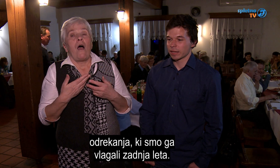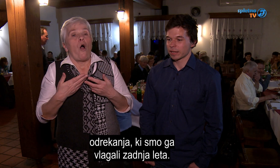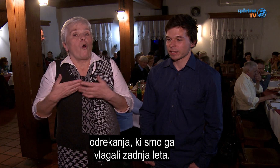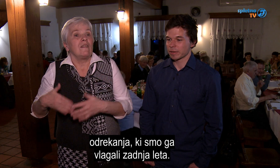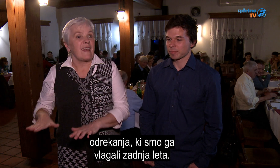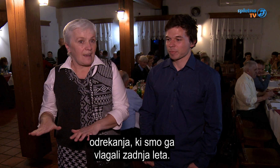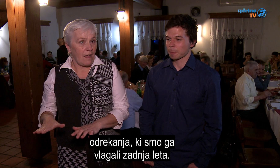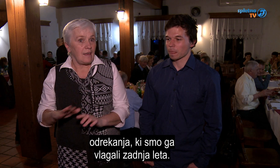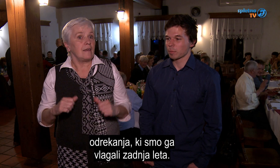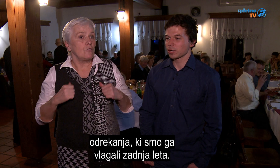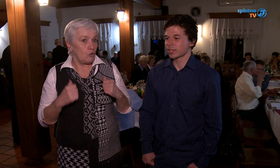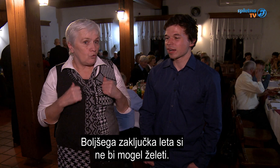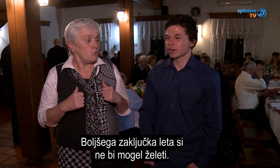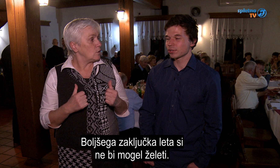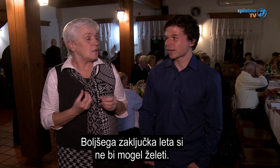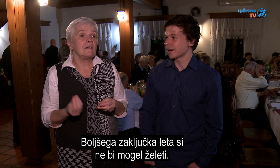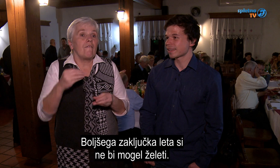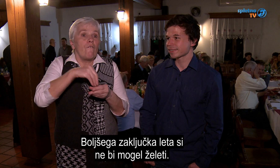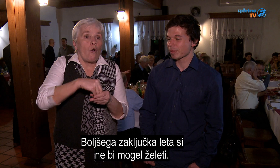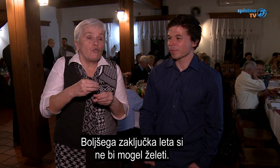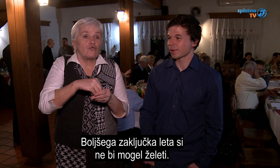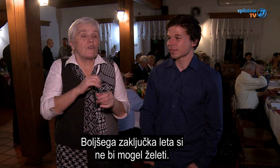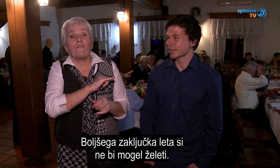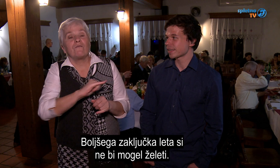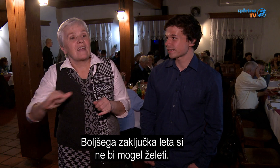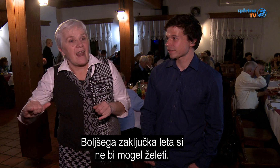In boljšega zaključka leta še ne bi mogel se želeti.